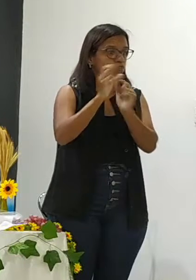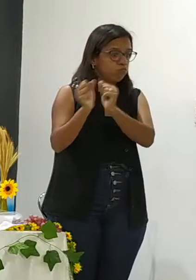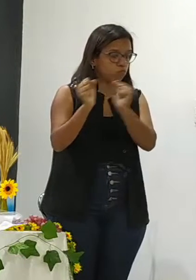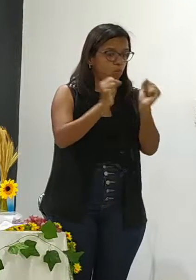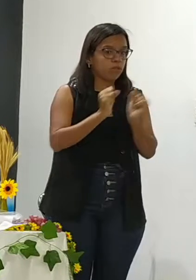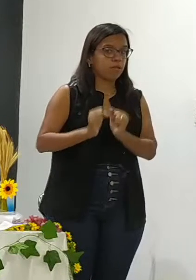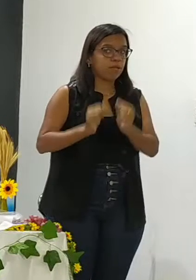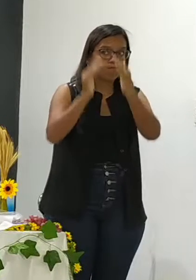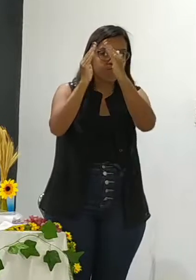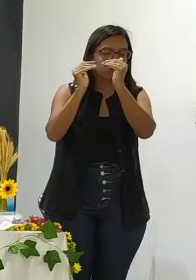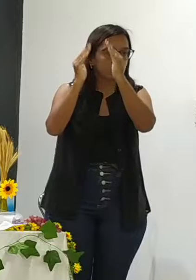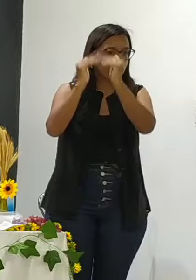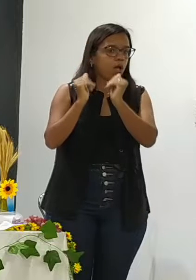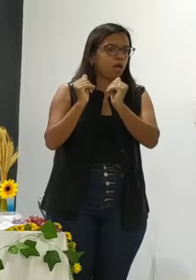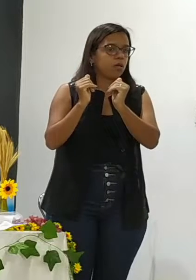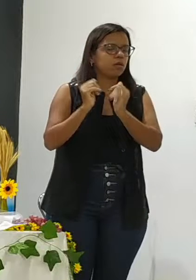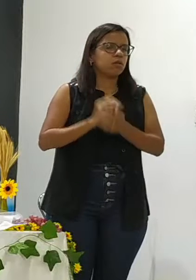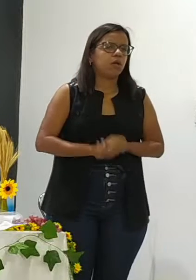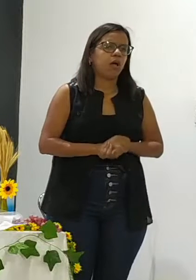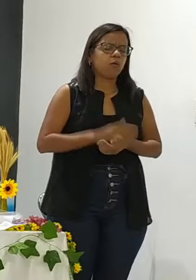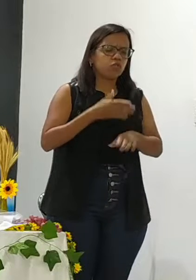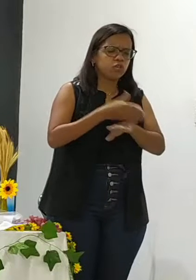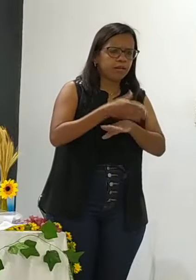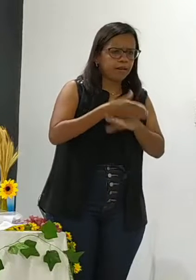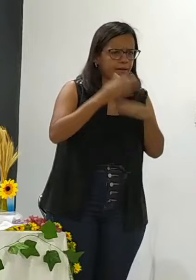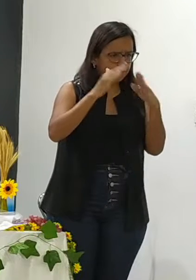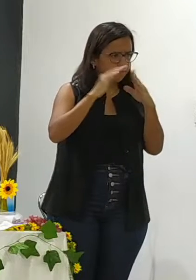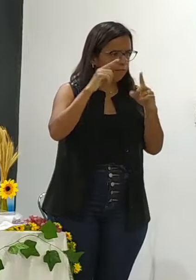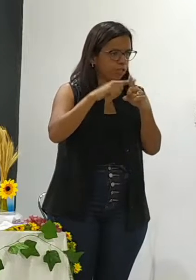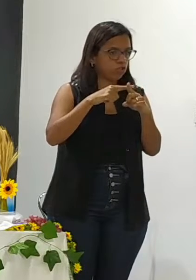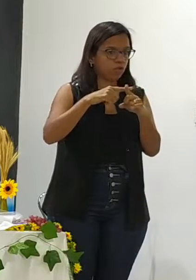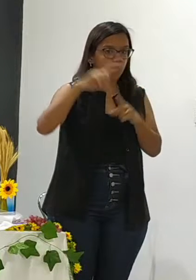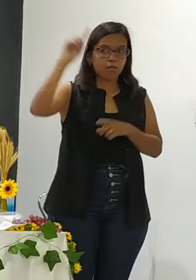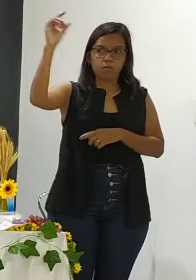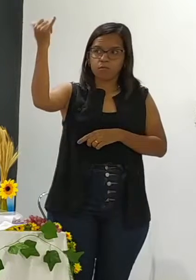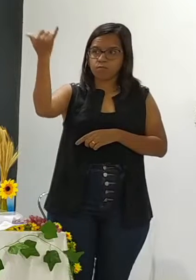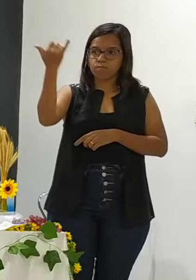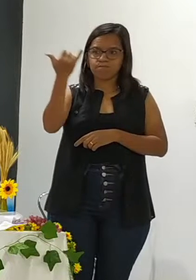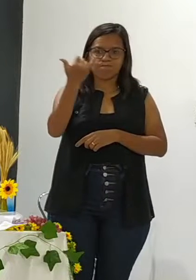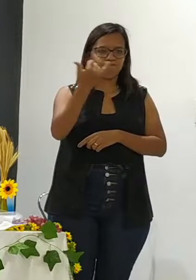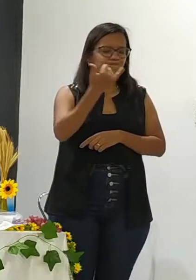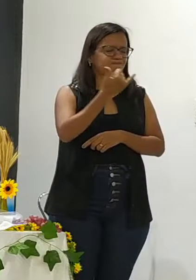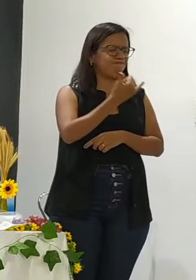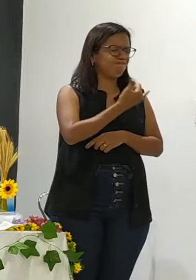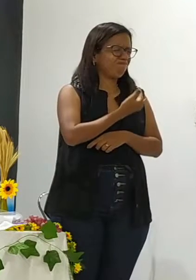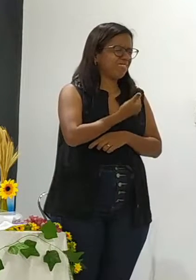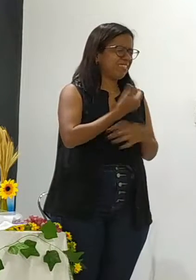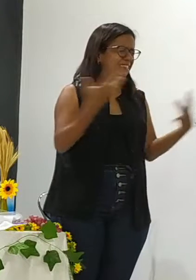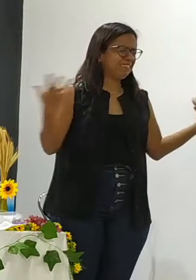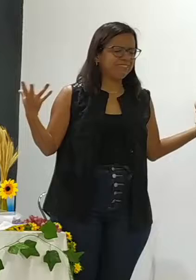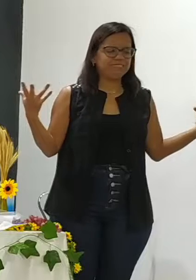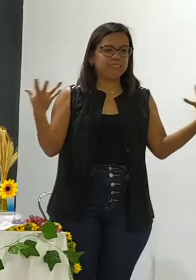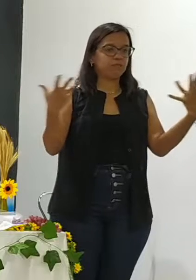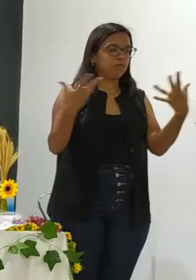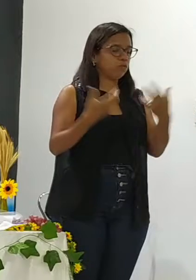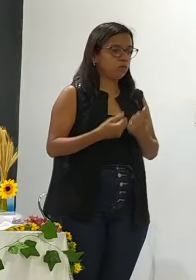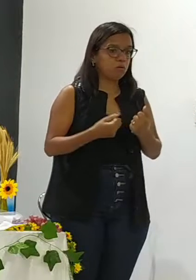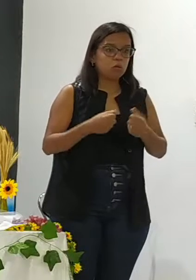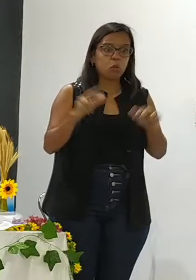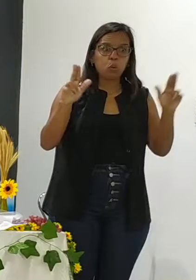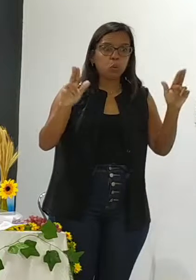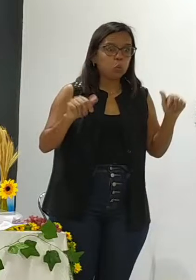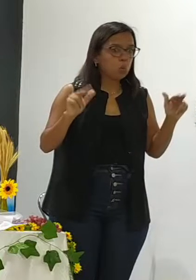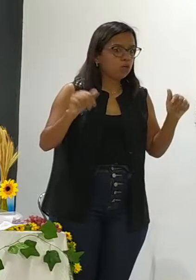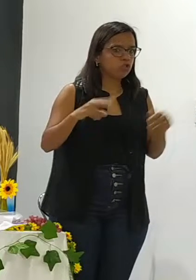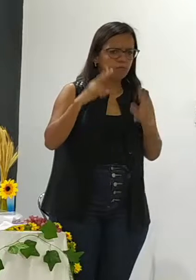poder. E eu cheguei lá, Deus falou comigo, em primeiro lugar, através da palavra, de uma maneira tremenda. Aquele homem nunca tinha